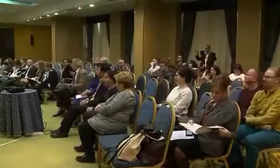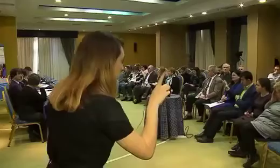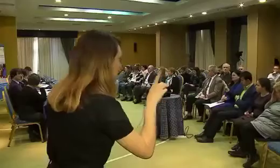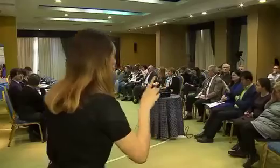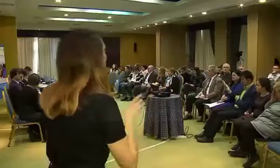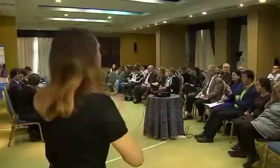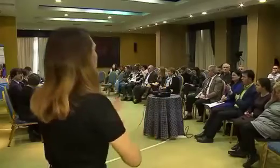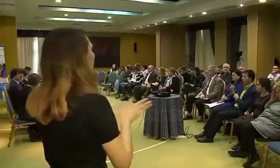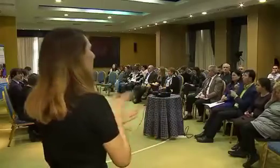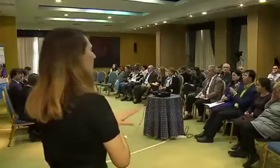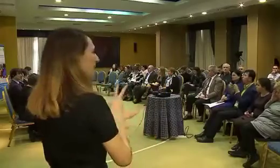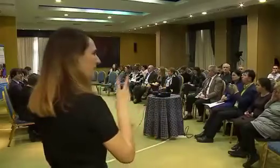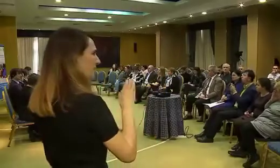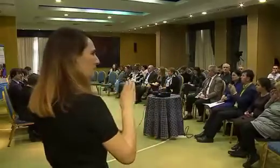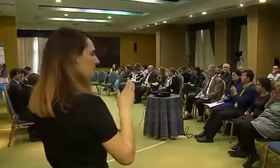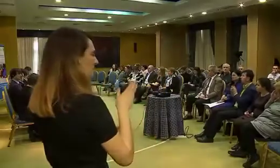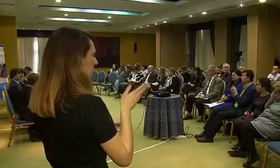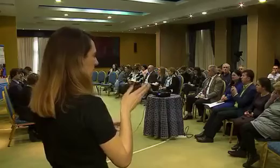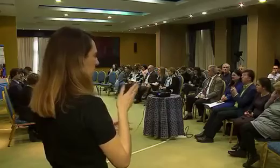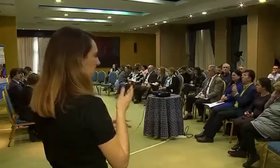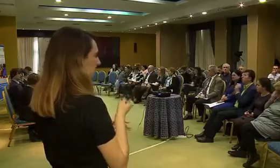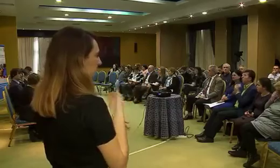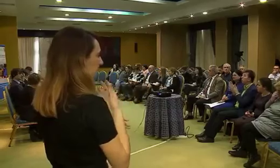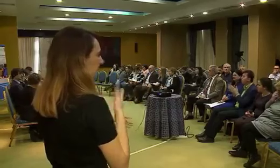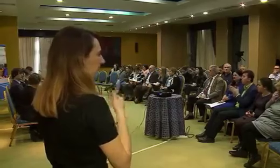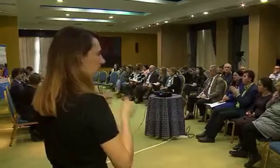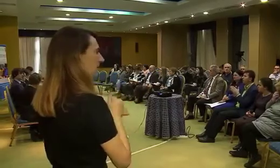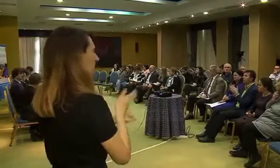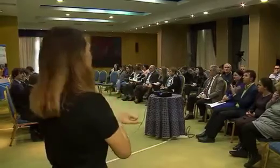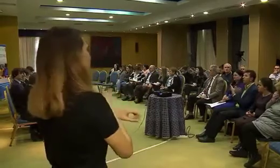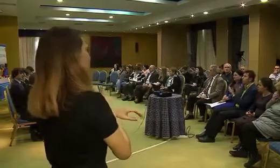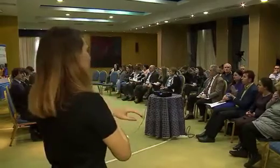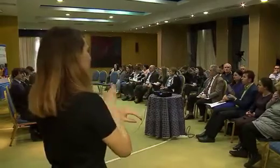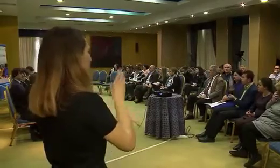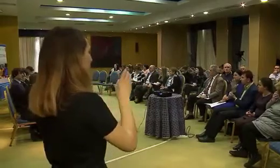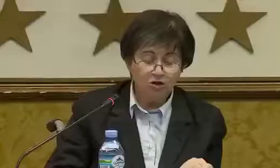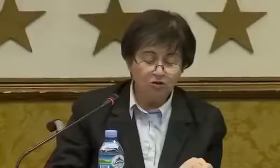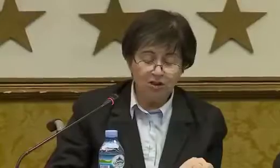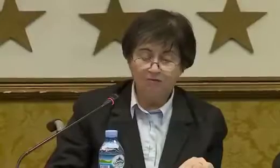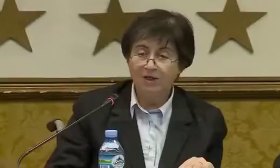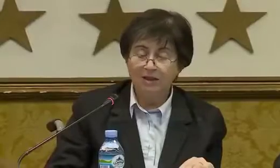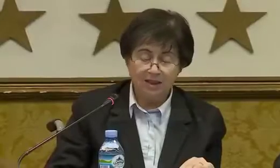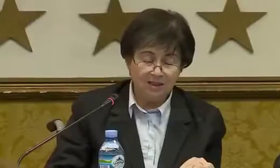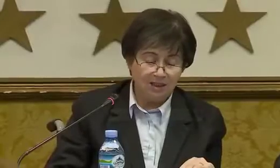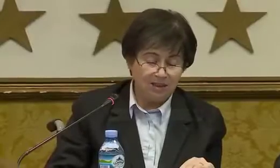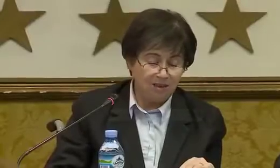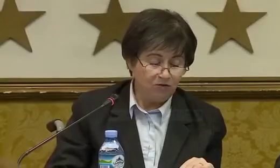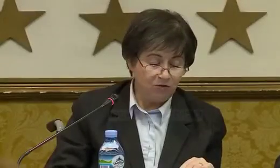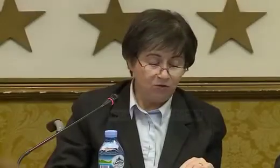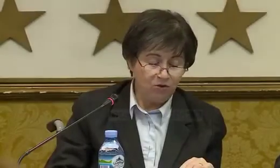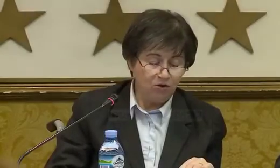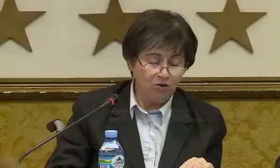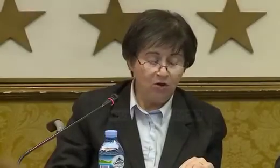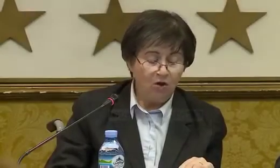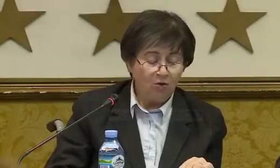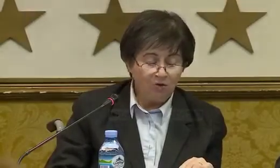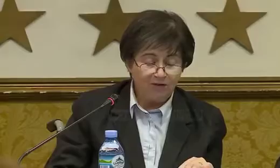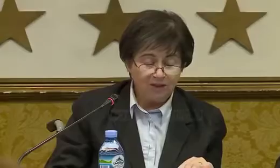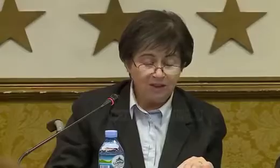cilve kanë ndjekur institutin, ndërsa vetëm 7 në shkollat normale të shoqëruar nga interpret. Nga anketimi gjuhën shqipe të shenjave e njohin